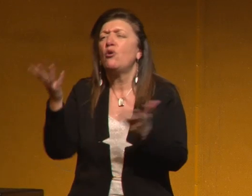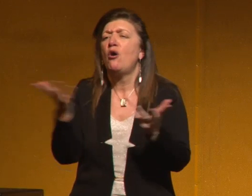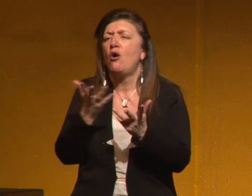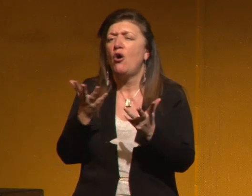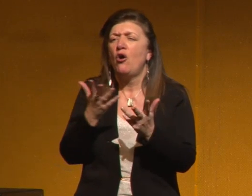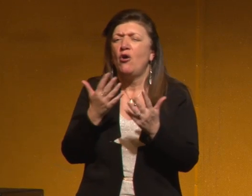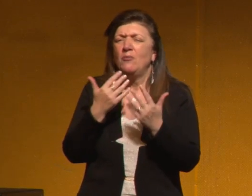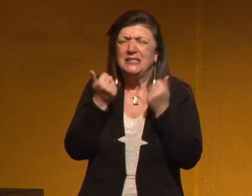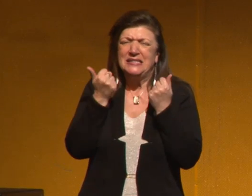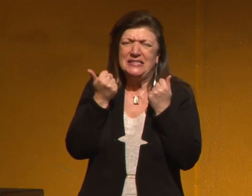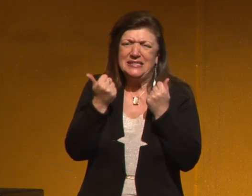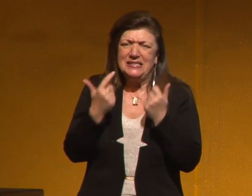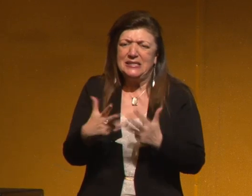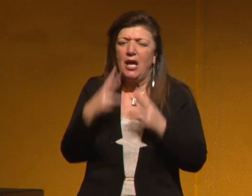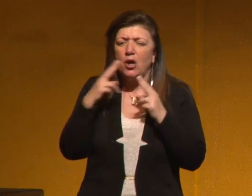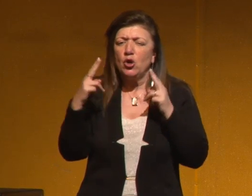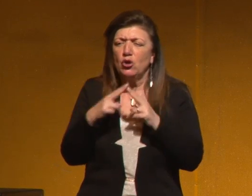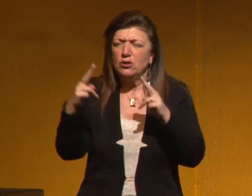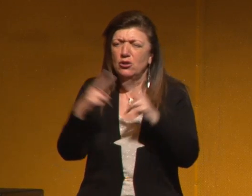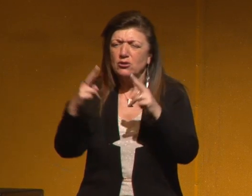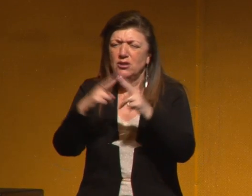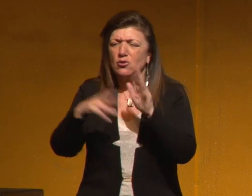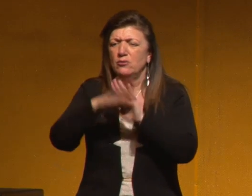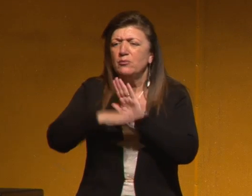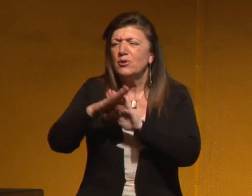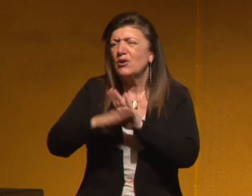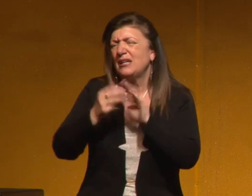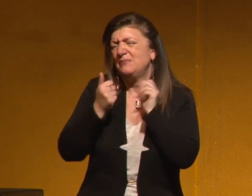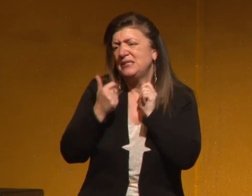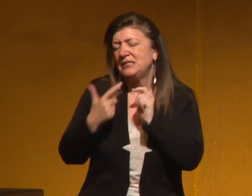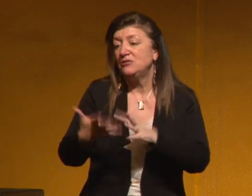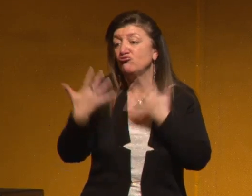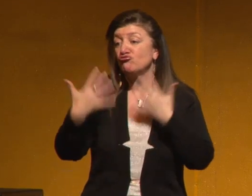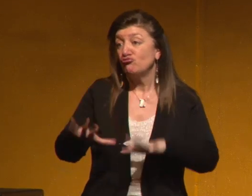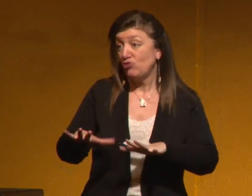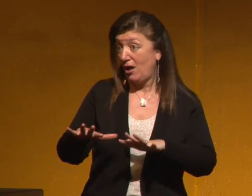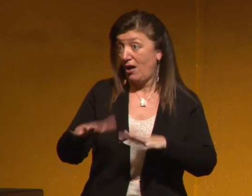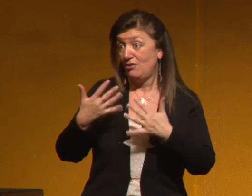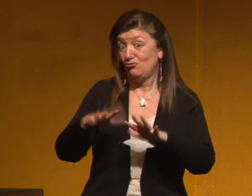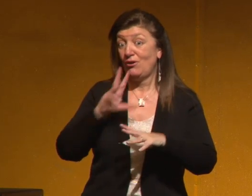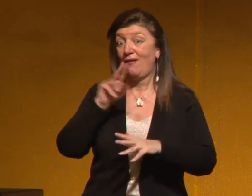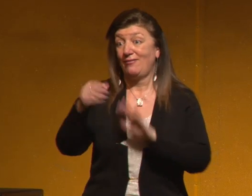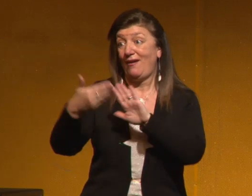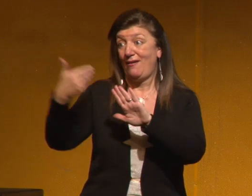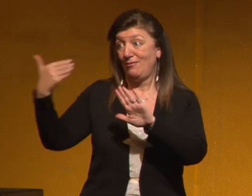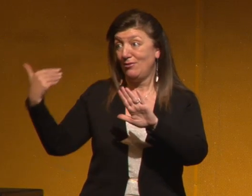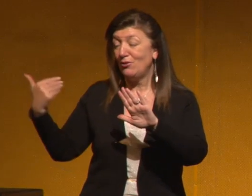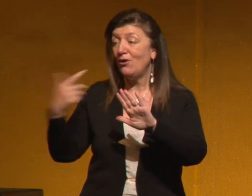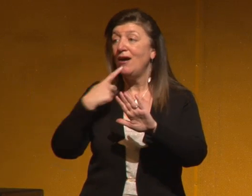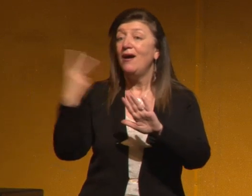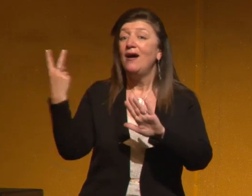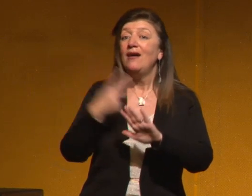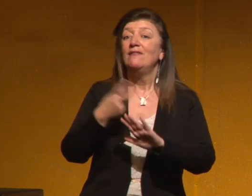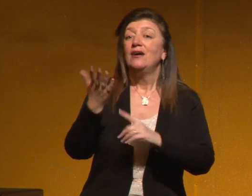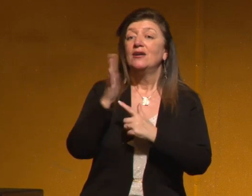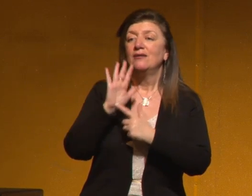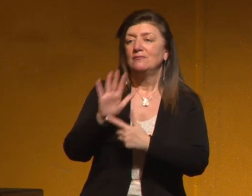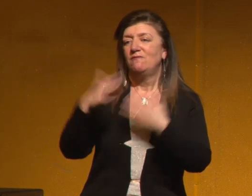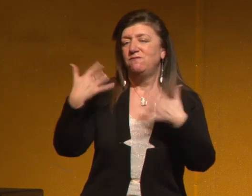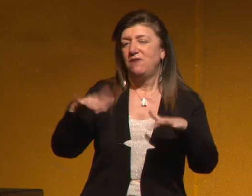di incontri che fanno come è stato già detto e si è messo in